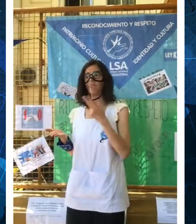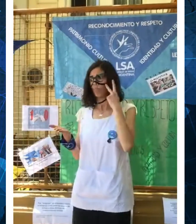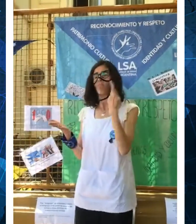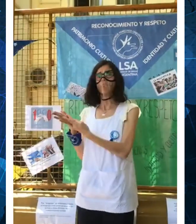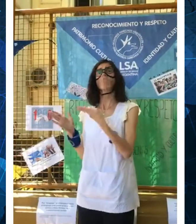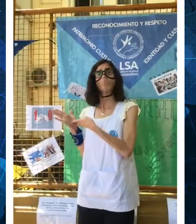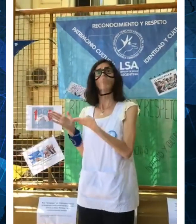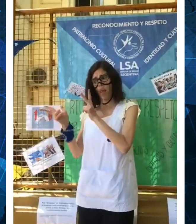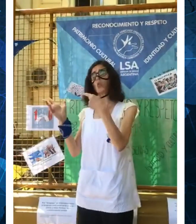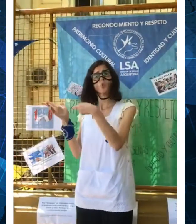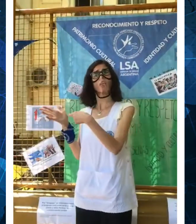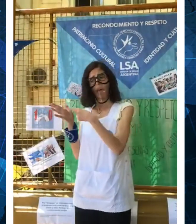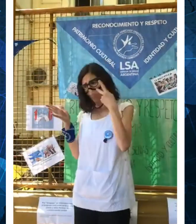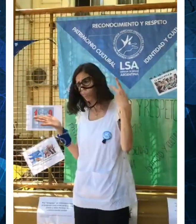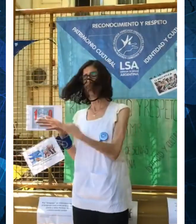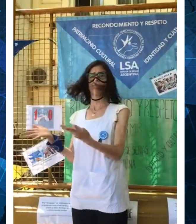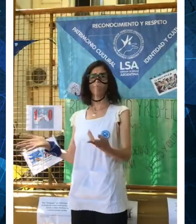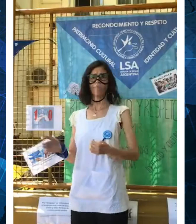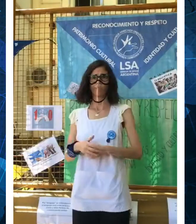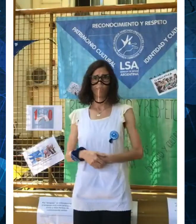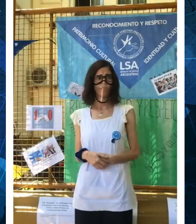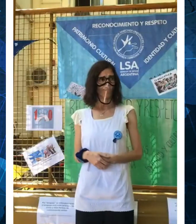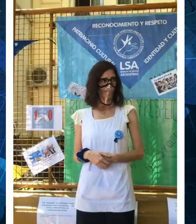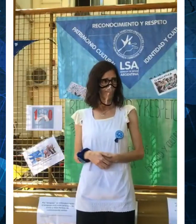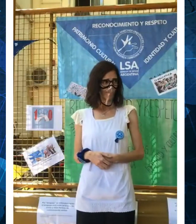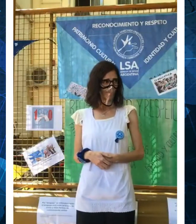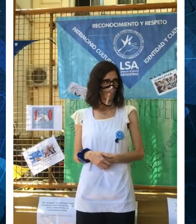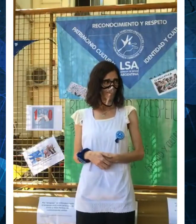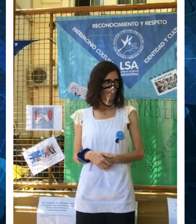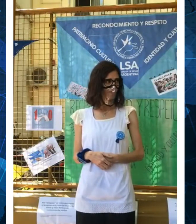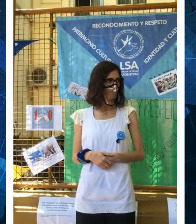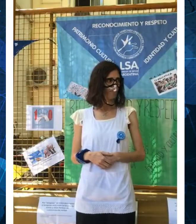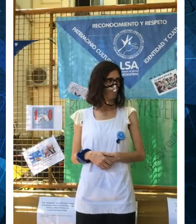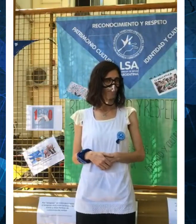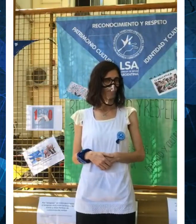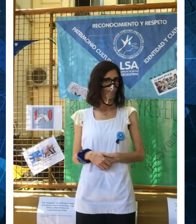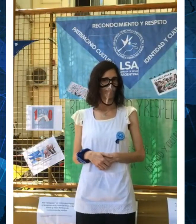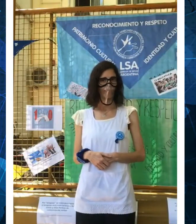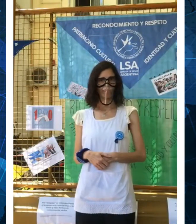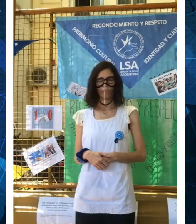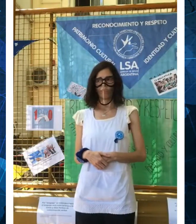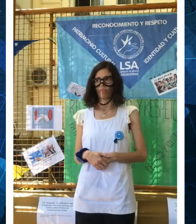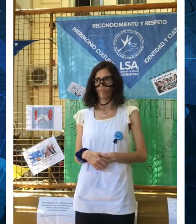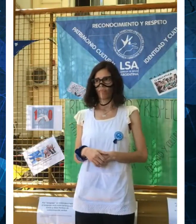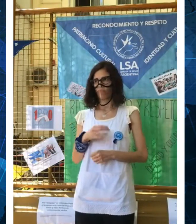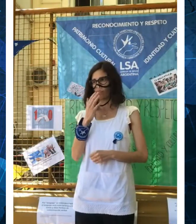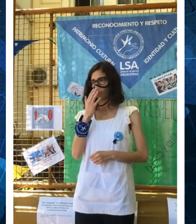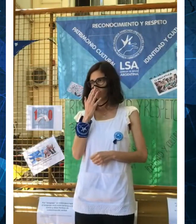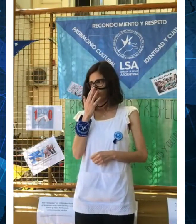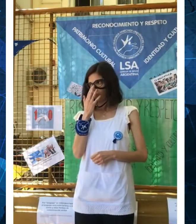lengua. Sí, este reconocimiento de la lengua de señas figura en la convención.